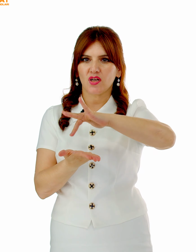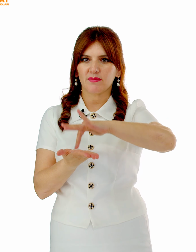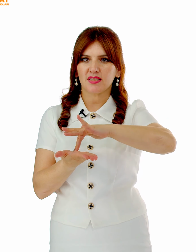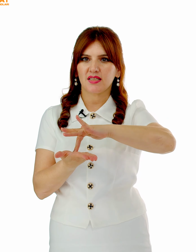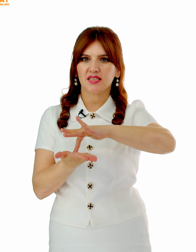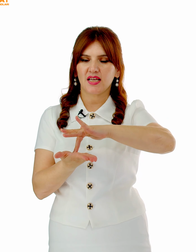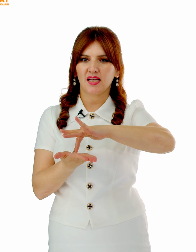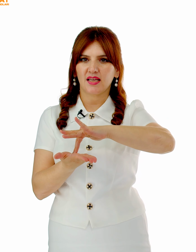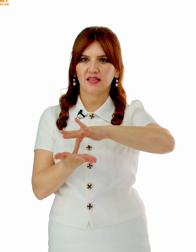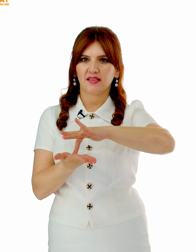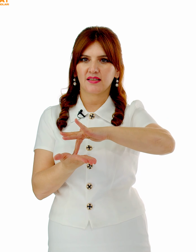tushamiz. Shahar.